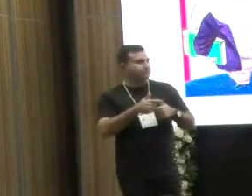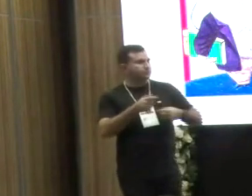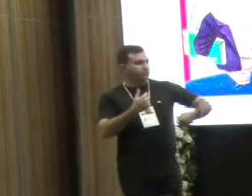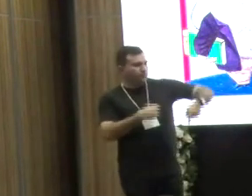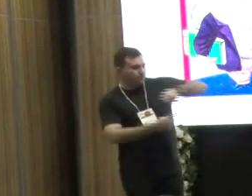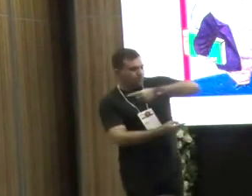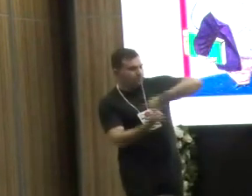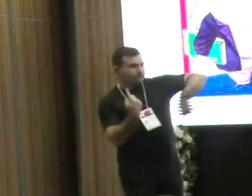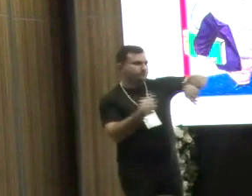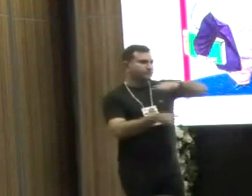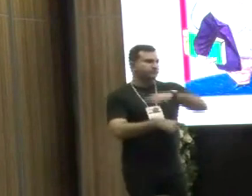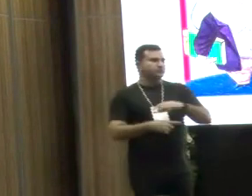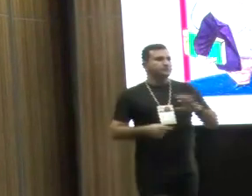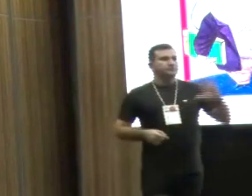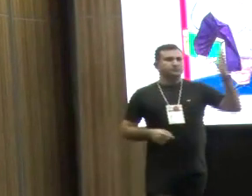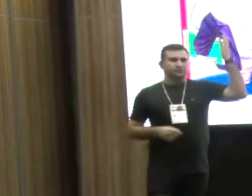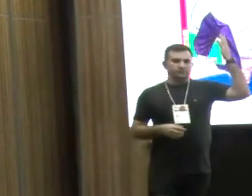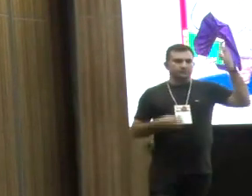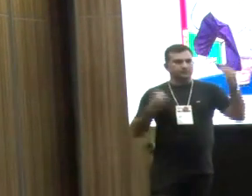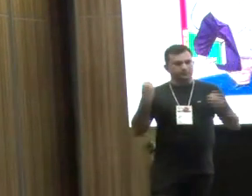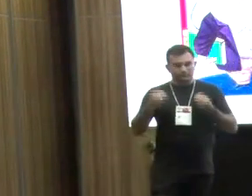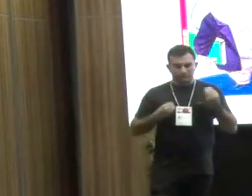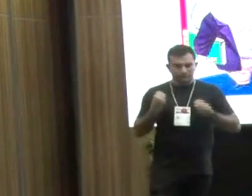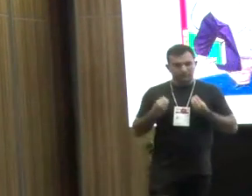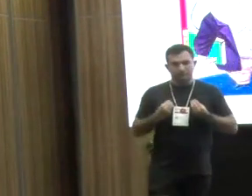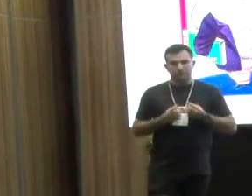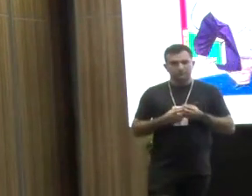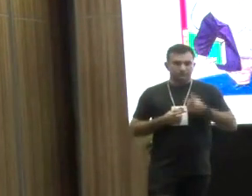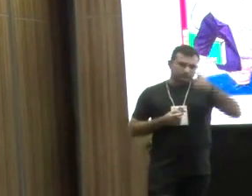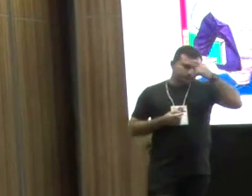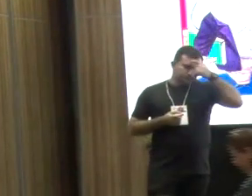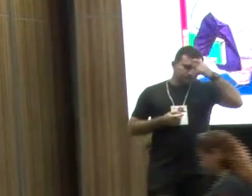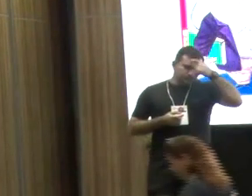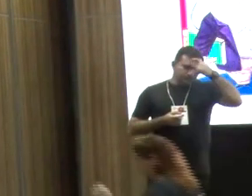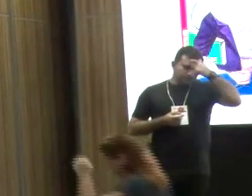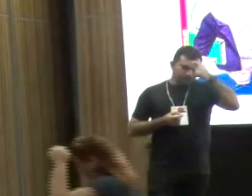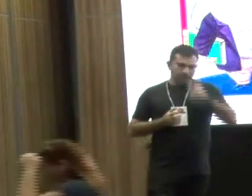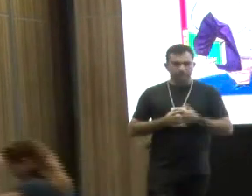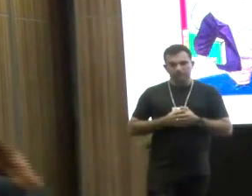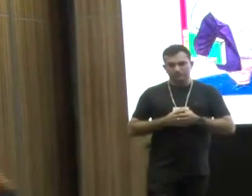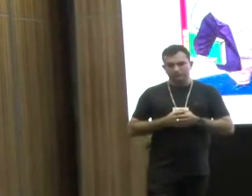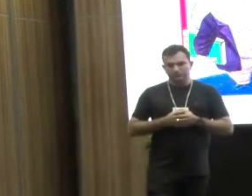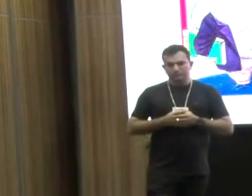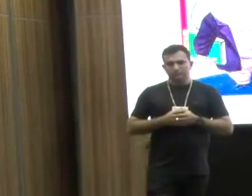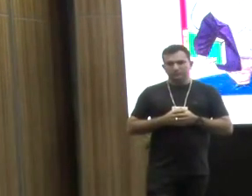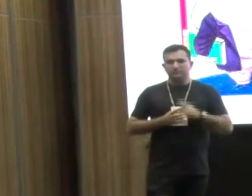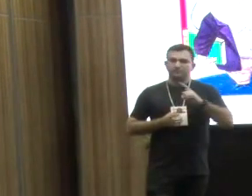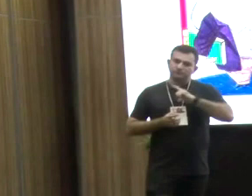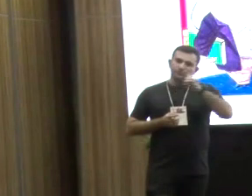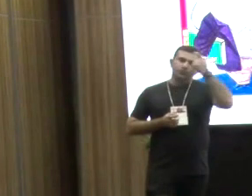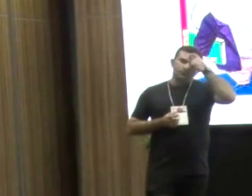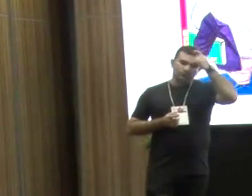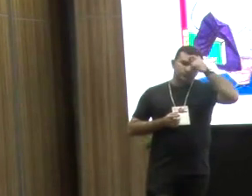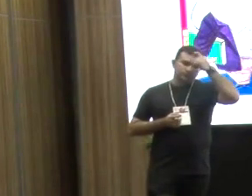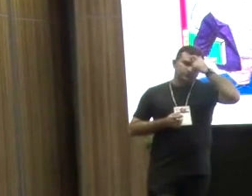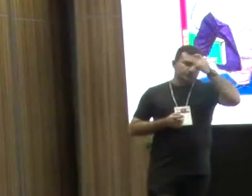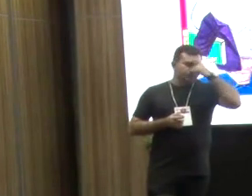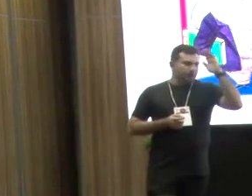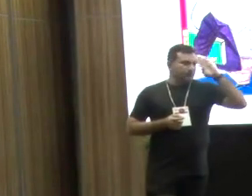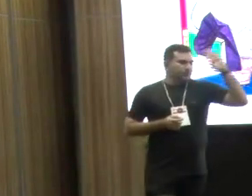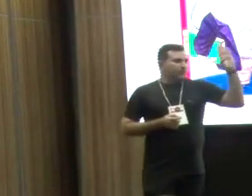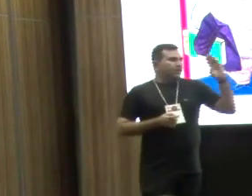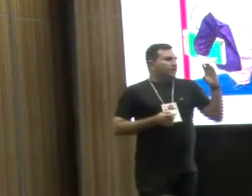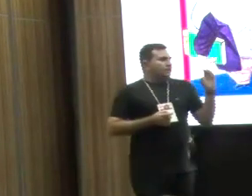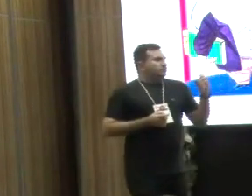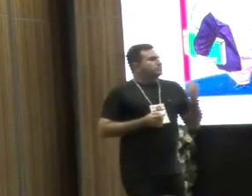Transformação só se dá por meio de conscientização. E a conscientização não se